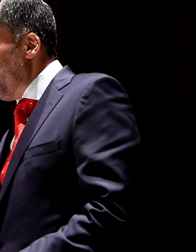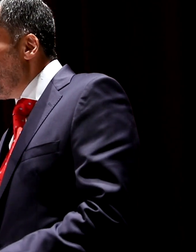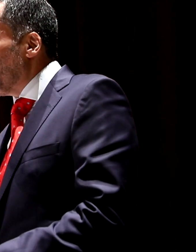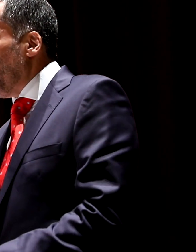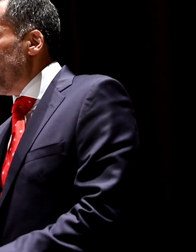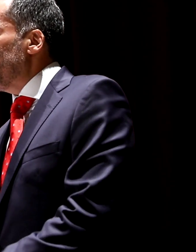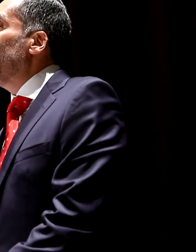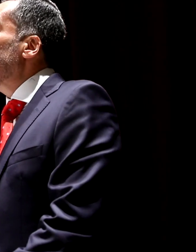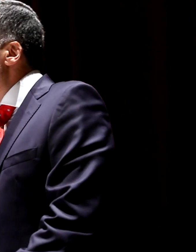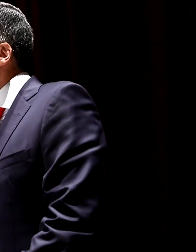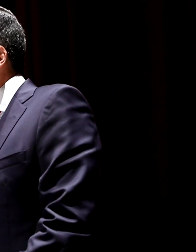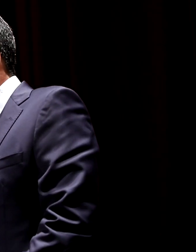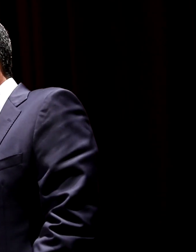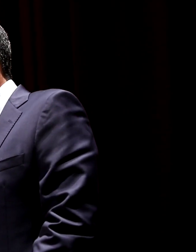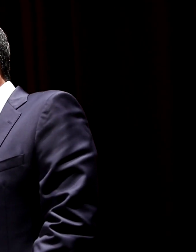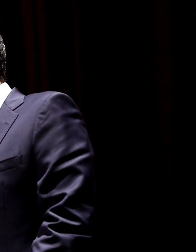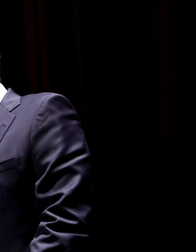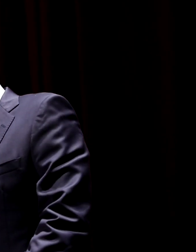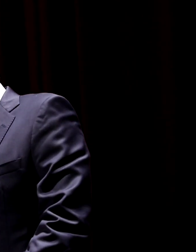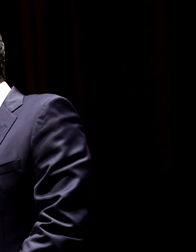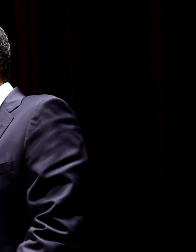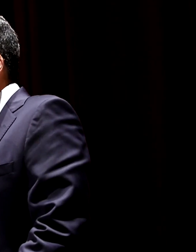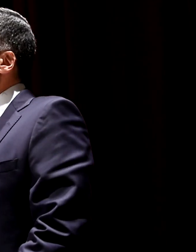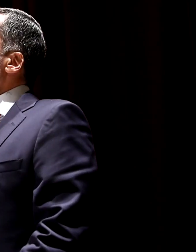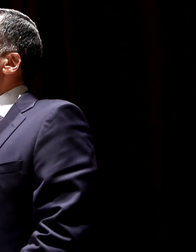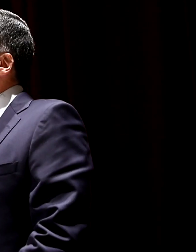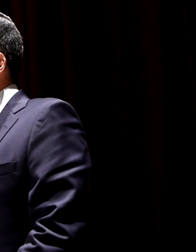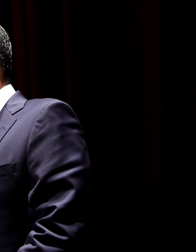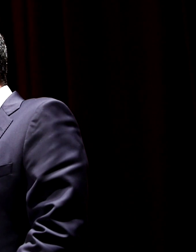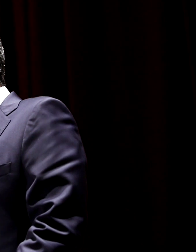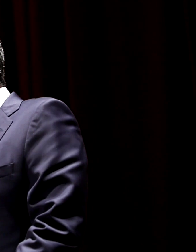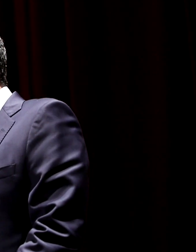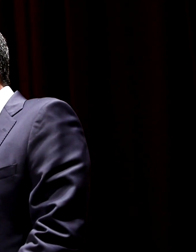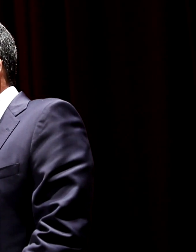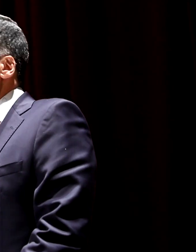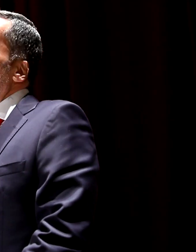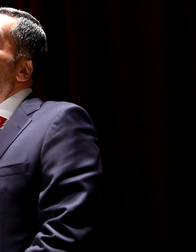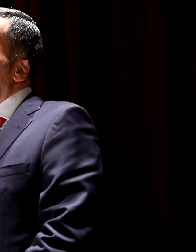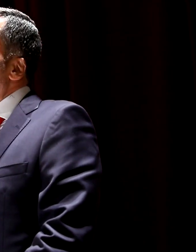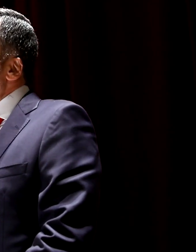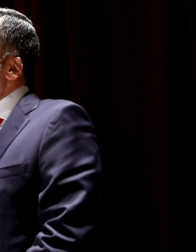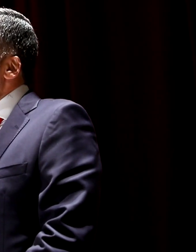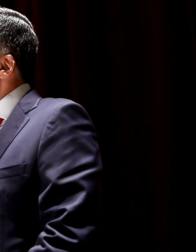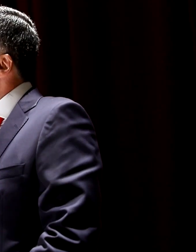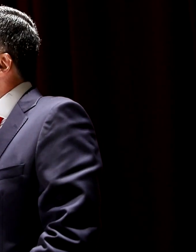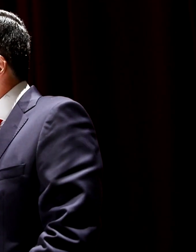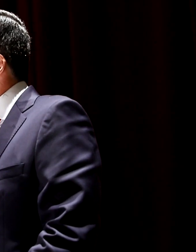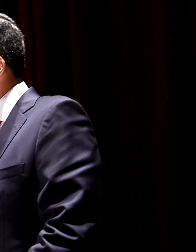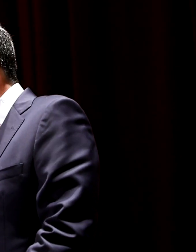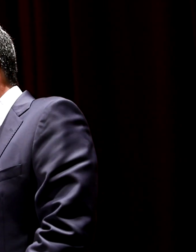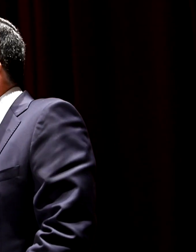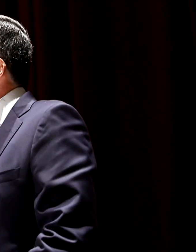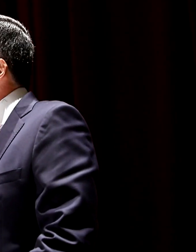agentes indutores das corretas políticas públicas, fomentando a verdadeira cidadania, nos aproximando